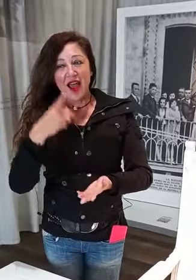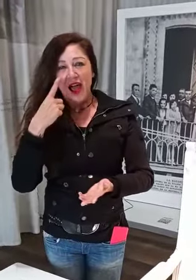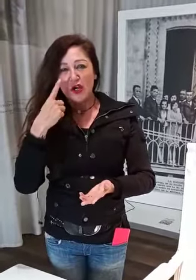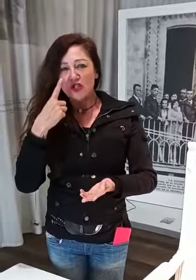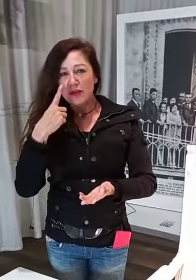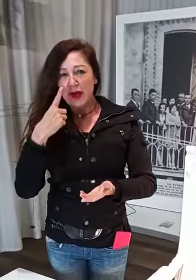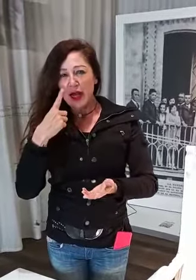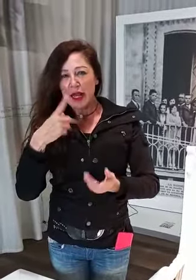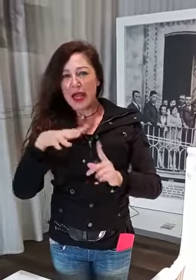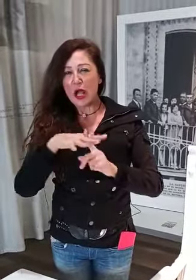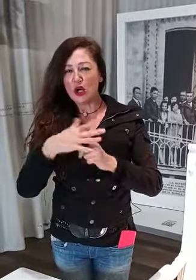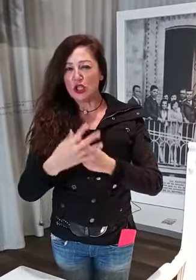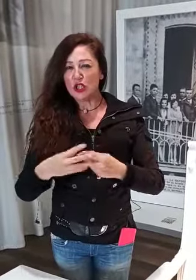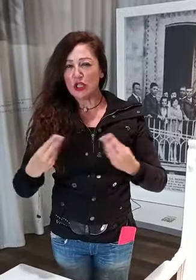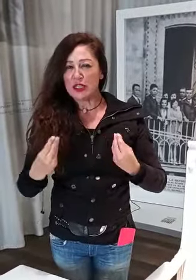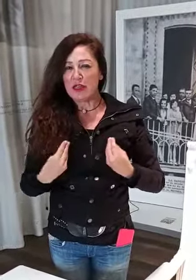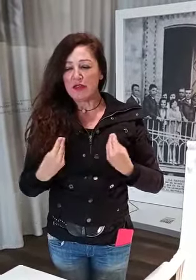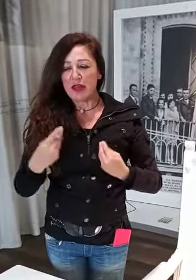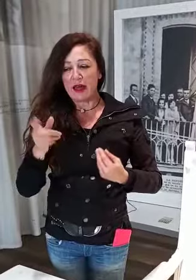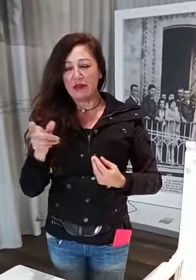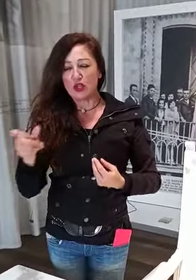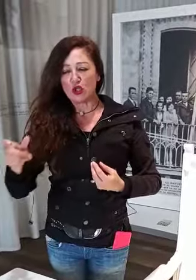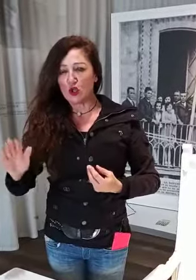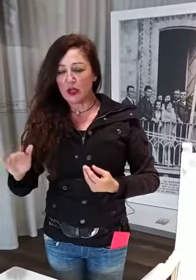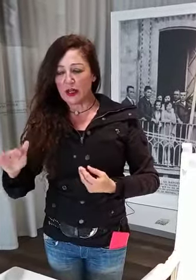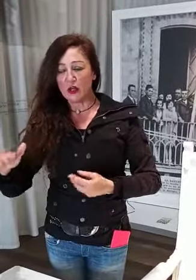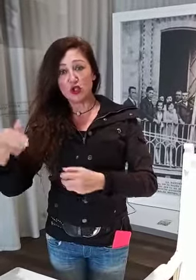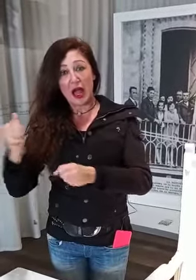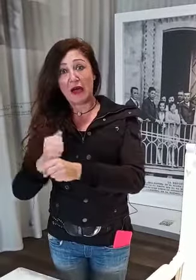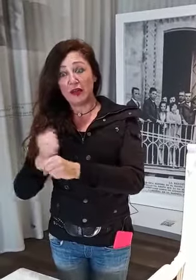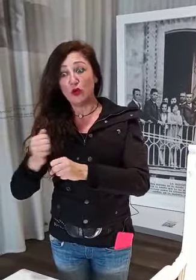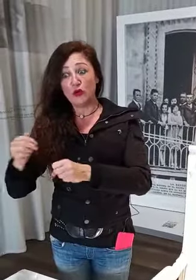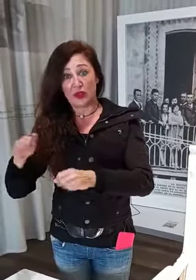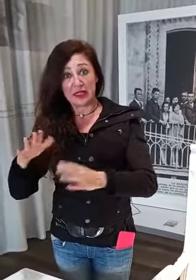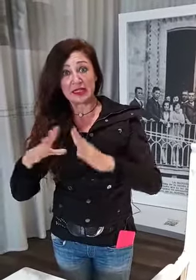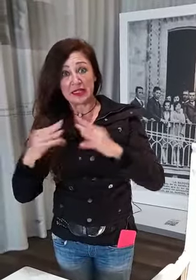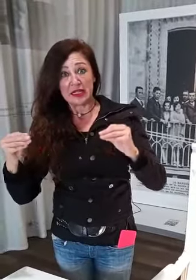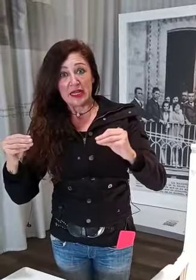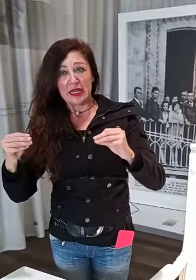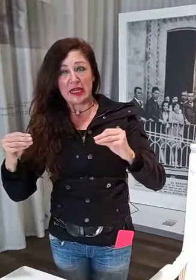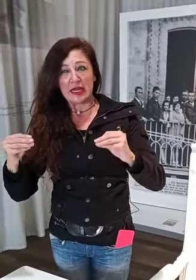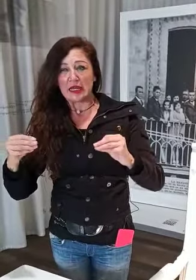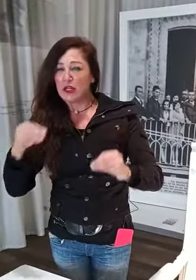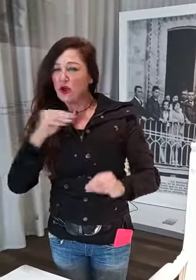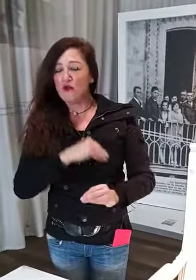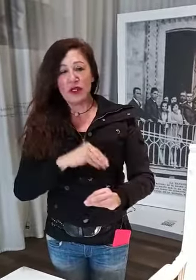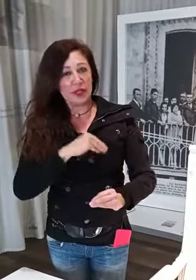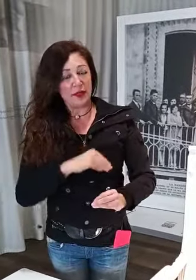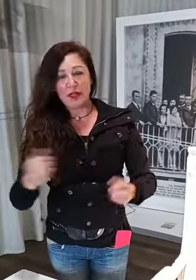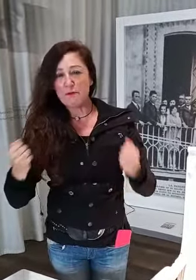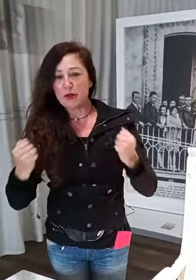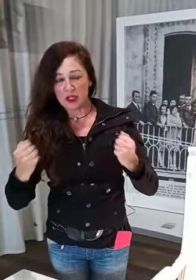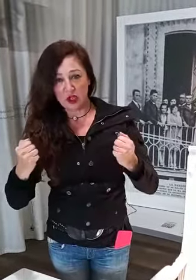Al observar las condiciones de vida de los jornaleros andaluces, quedó fuertemente